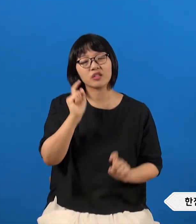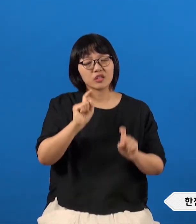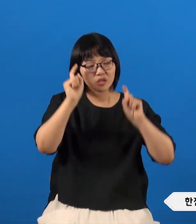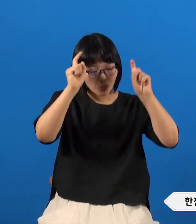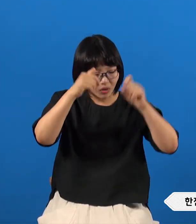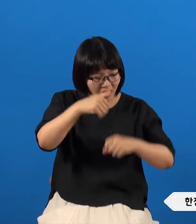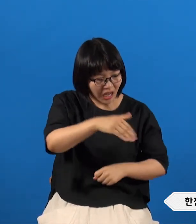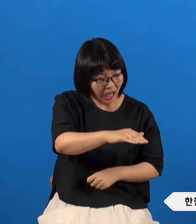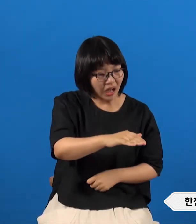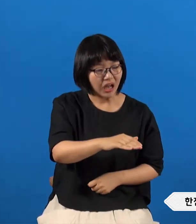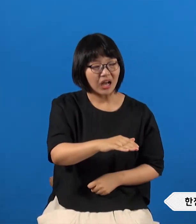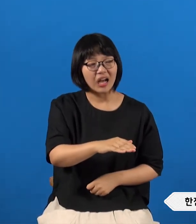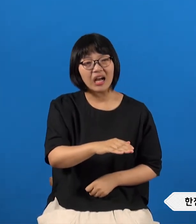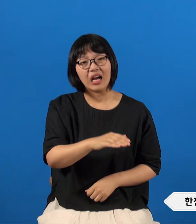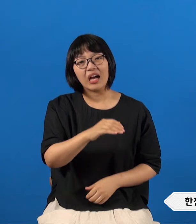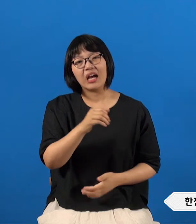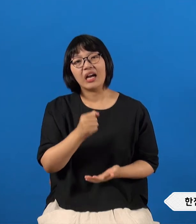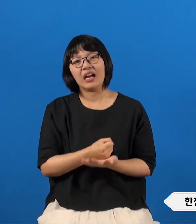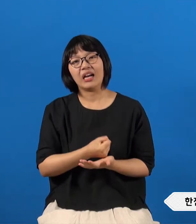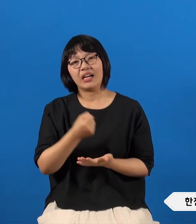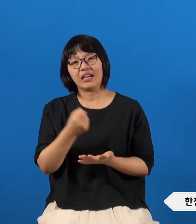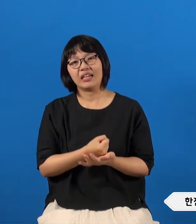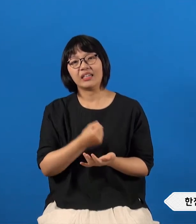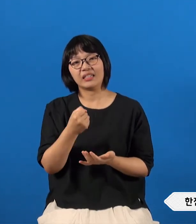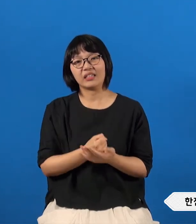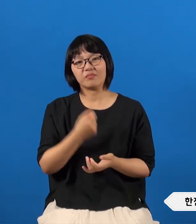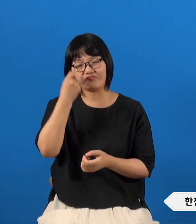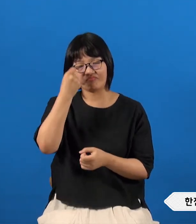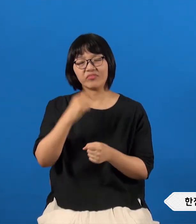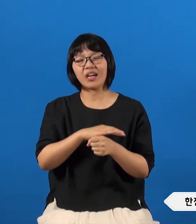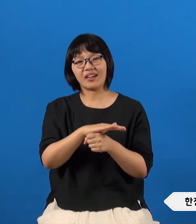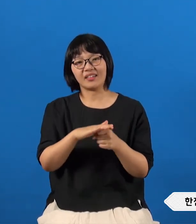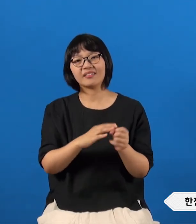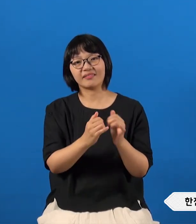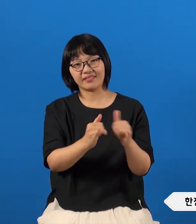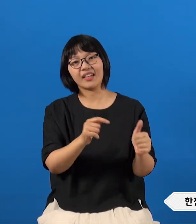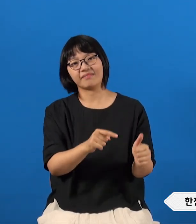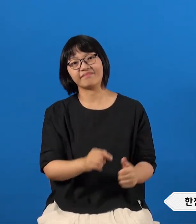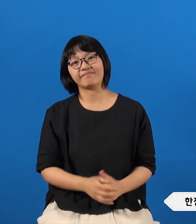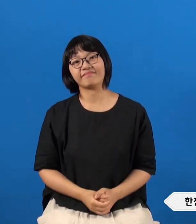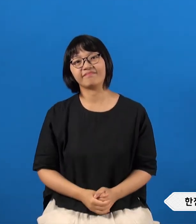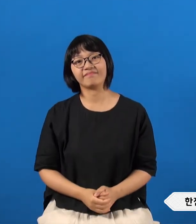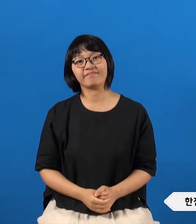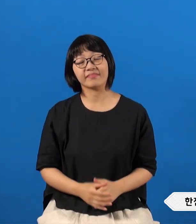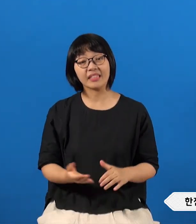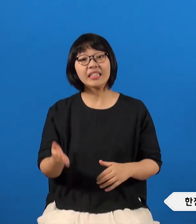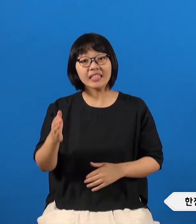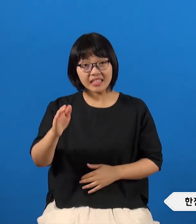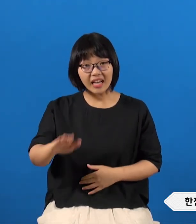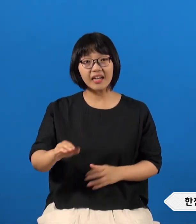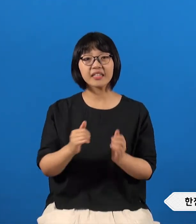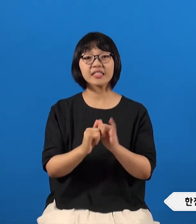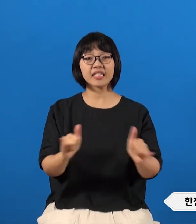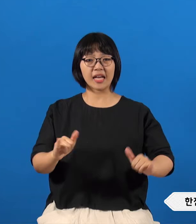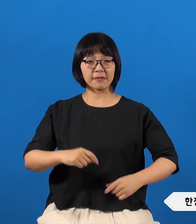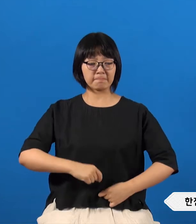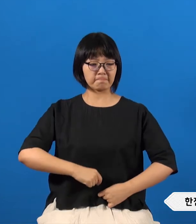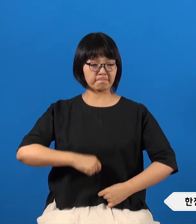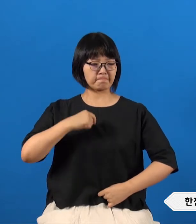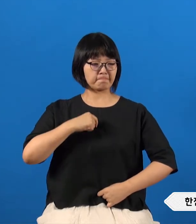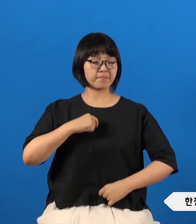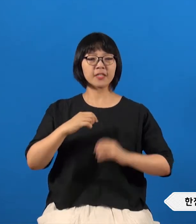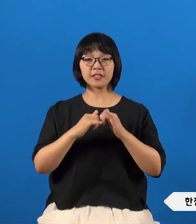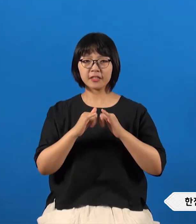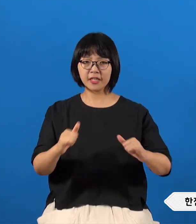떨어져야 한다면 얼마나 안타깝고 불쌍한 사람입니까? 그러나 인간의 의를